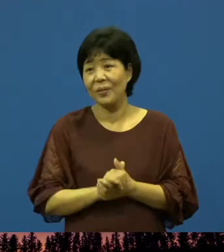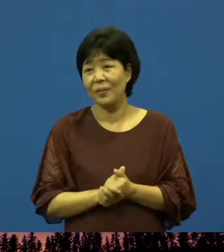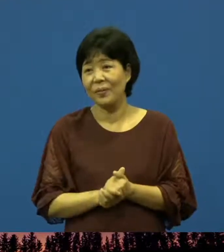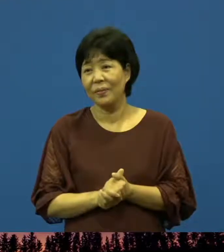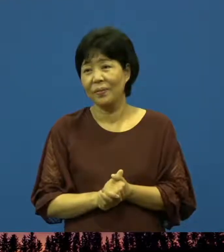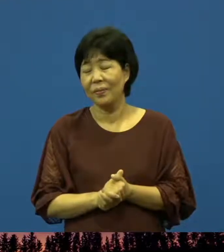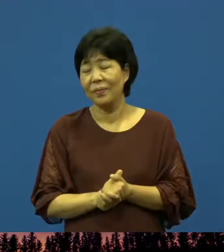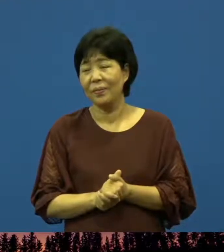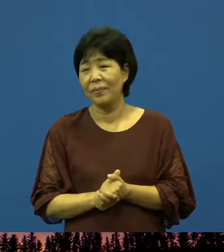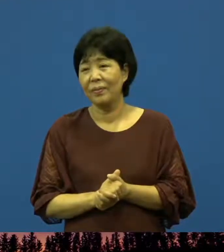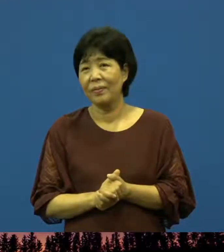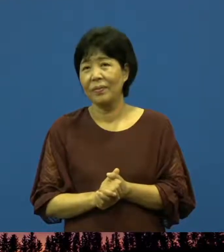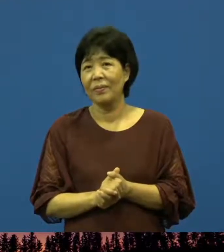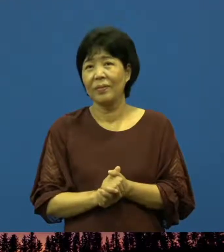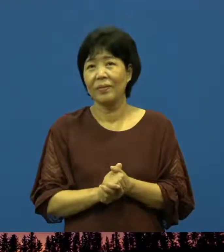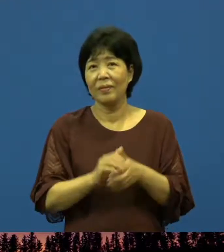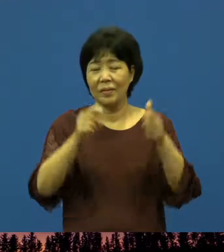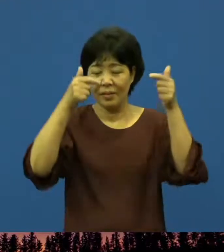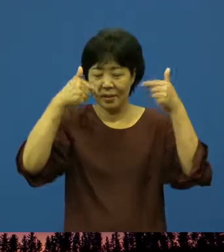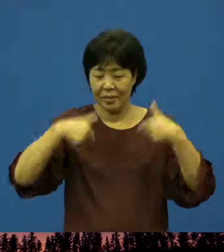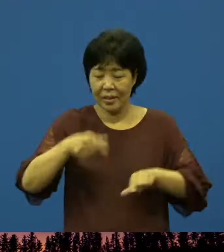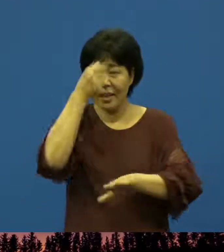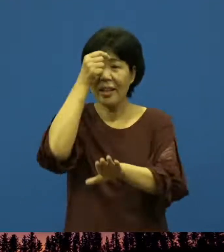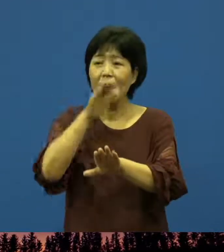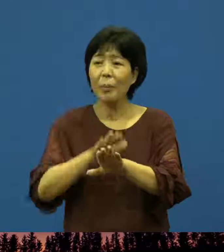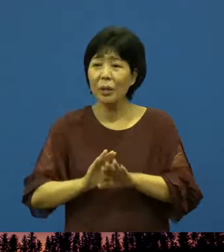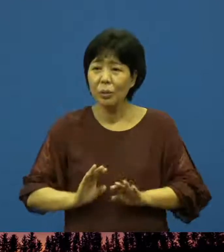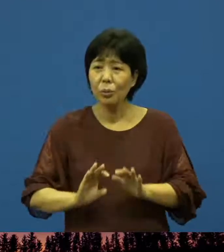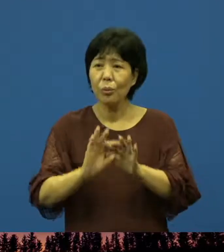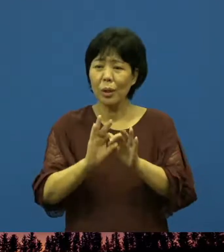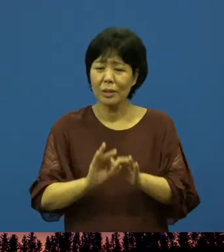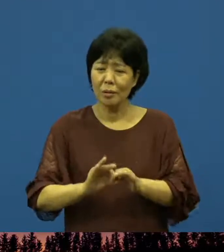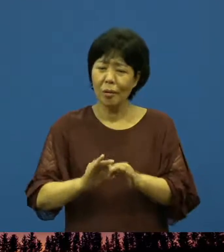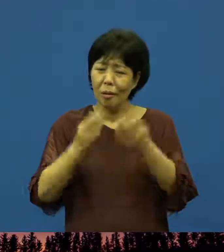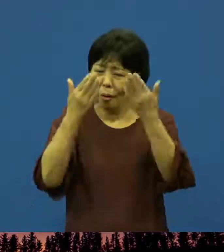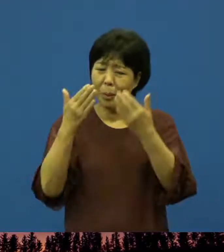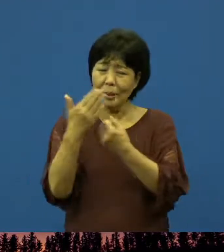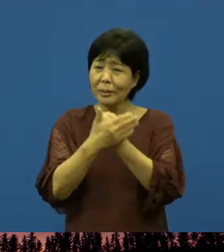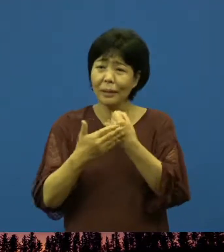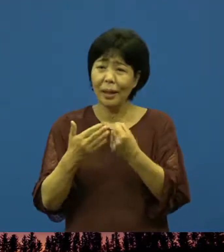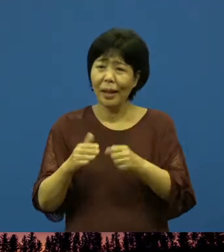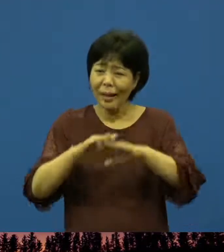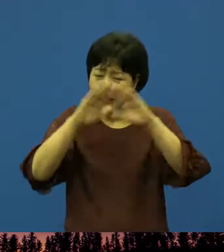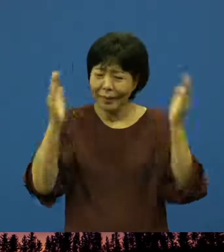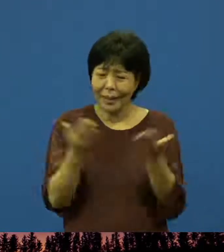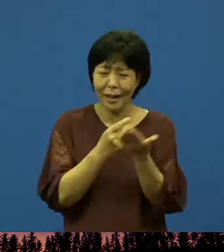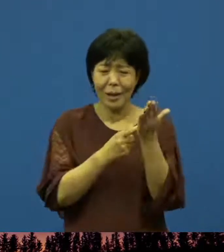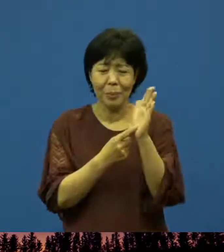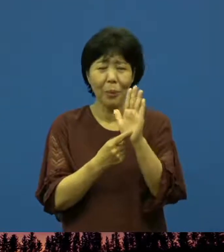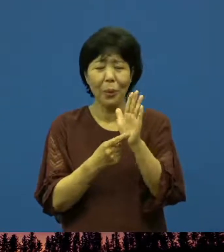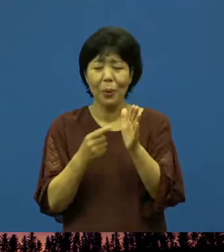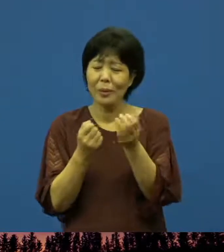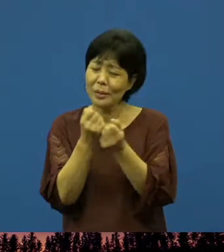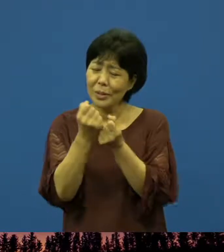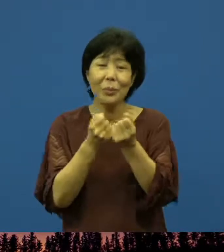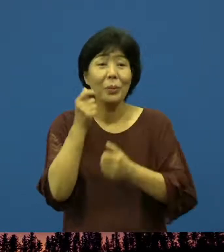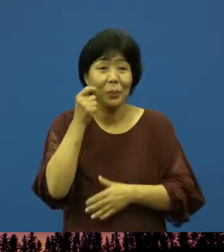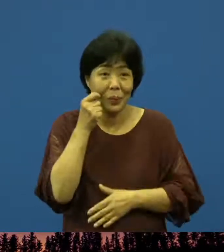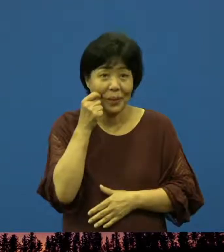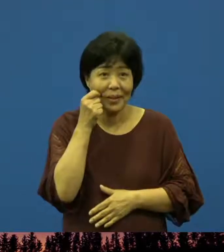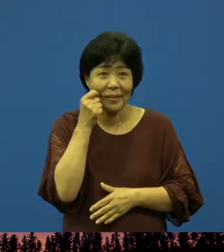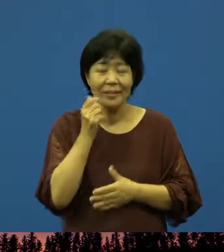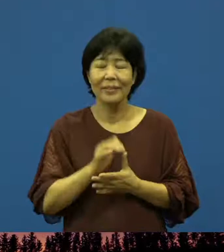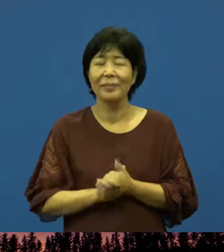이 시간에 있는 이런 것들을 설명해낼 수가 없어요. 근데 이 안에 차곡차곡 영적인